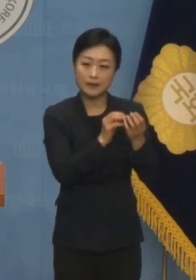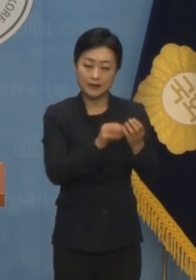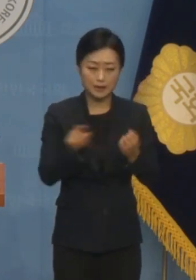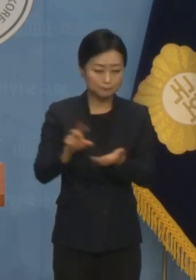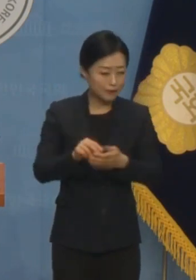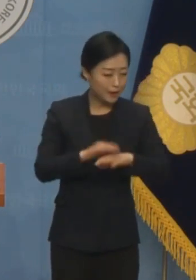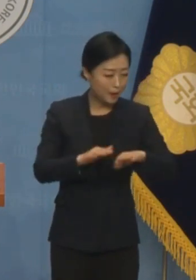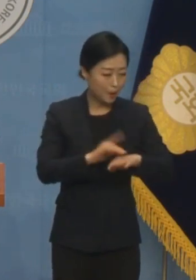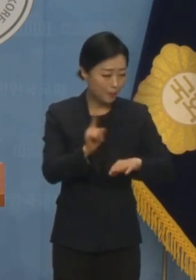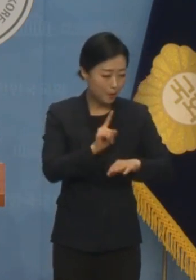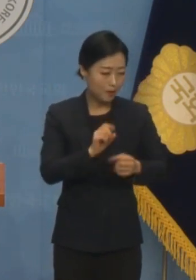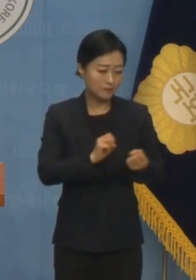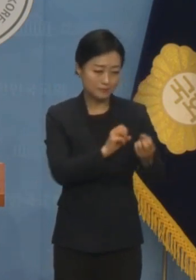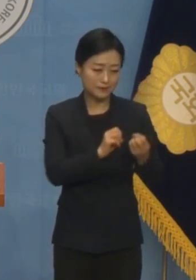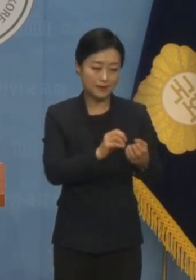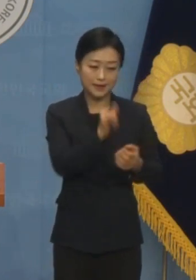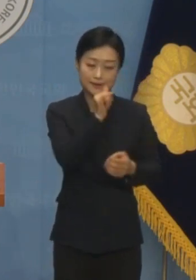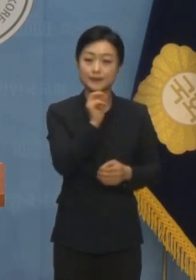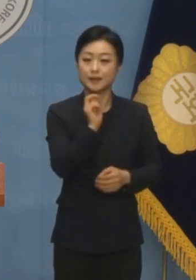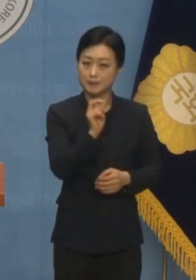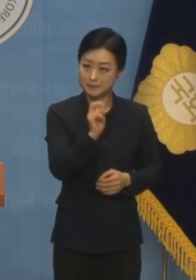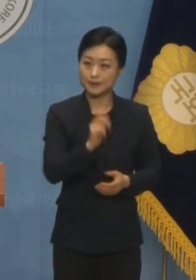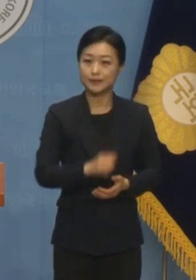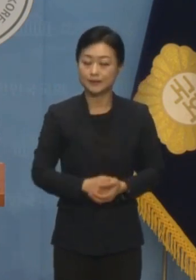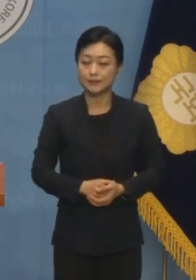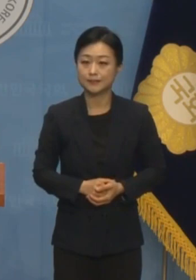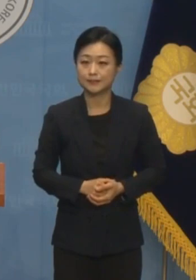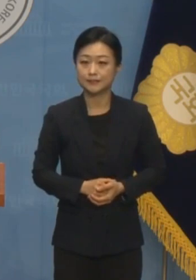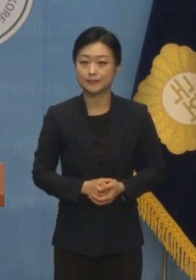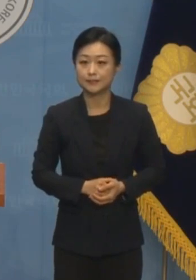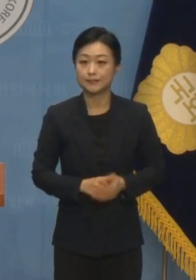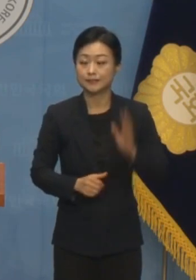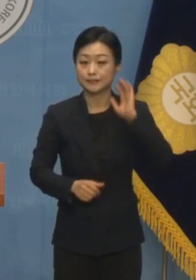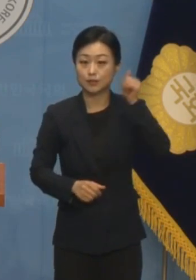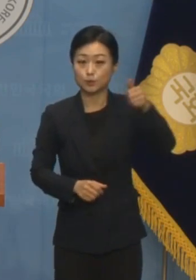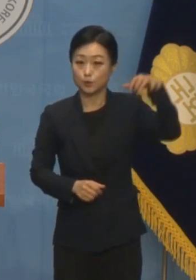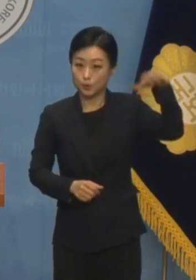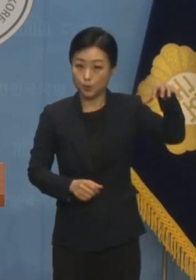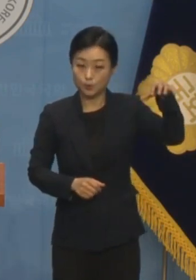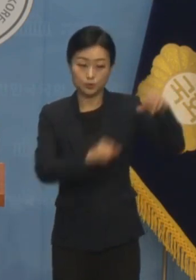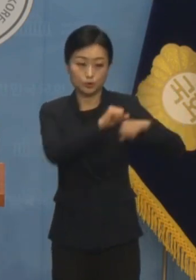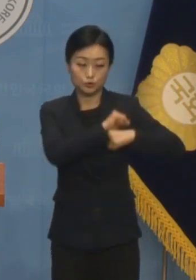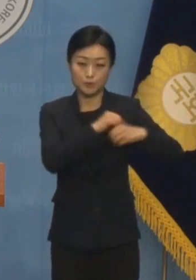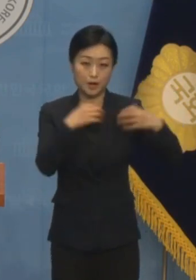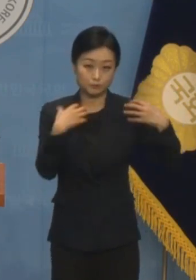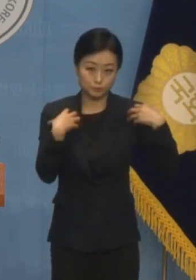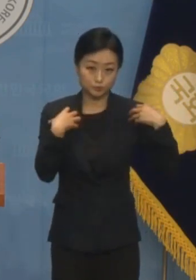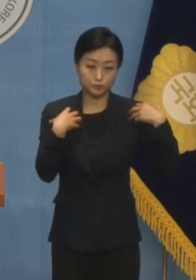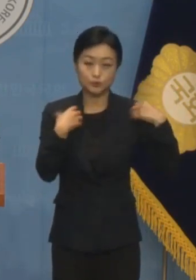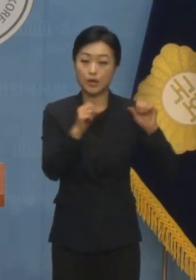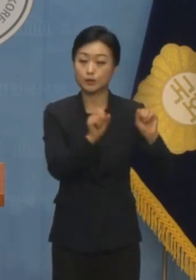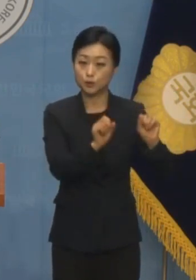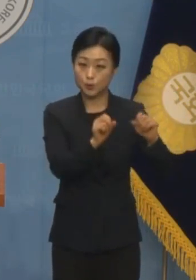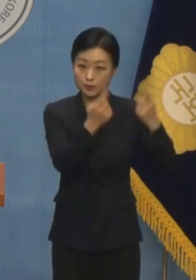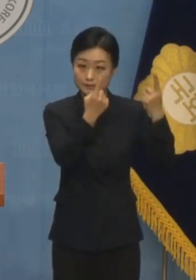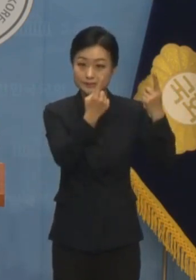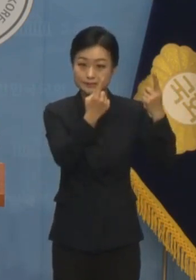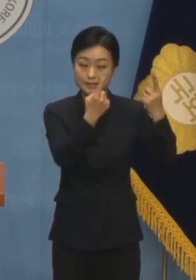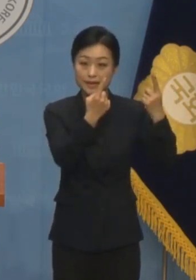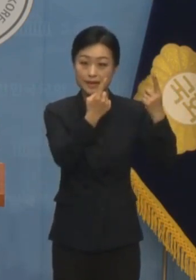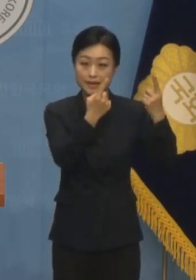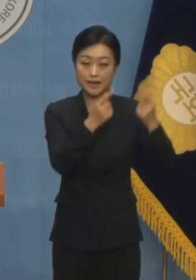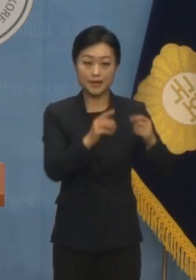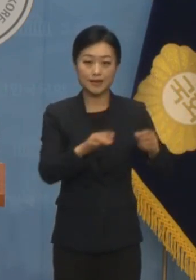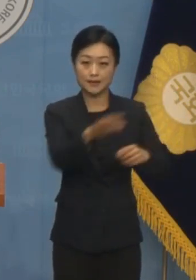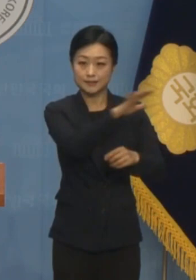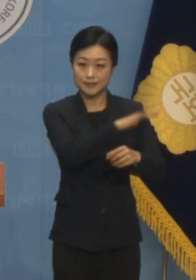의구심이 커지는 대목입니다. 이렇게 대통령실과 국방부를 동시에 조직적으로 움직일